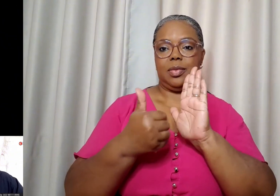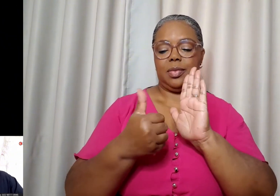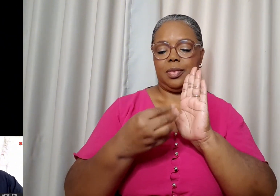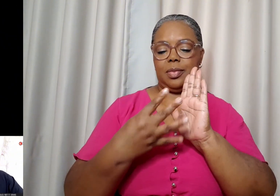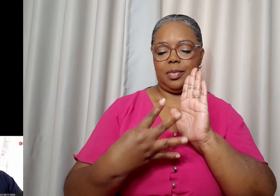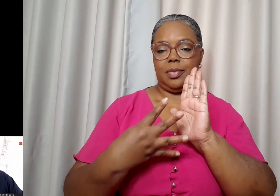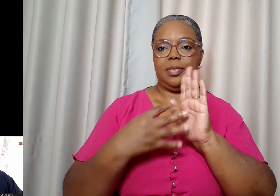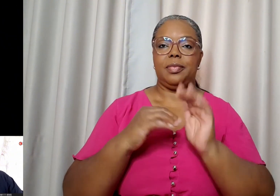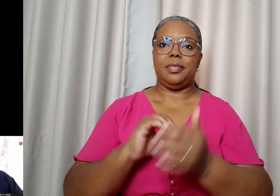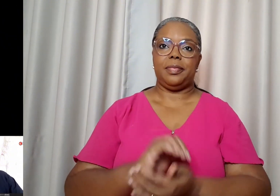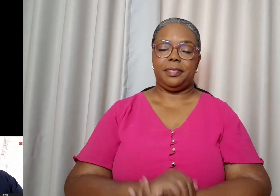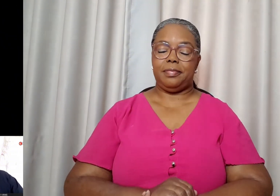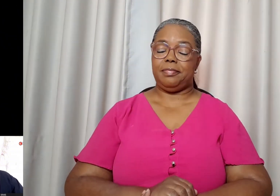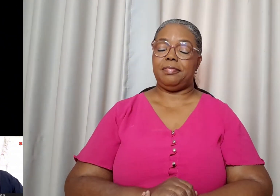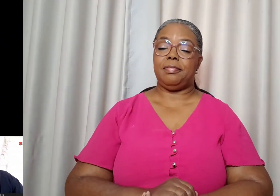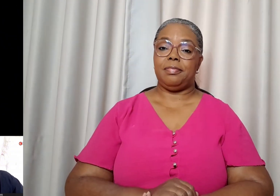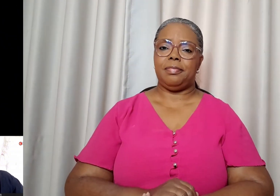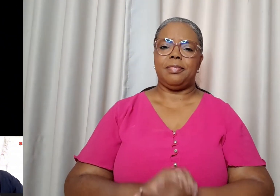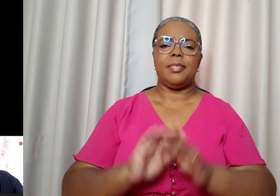Por quê?